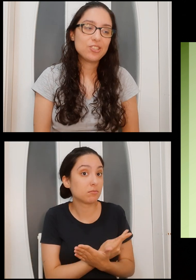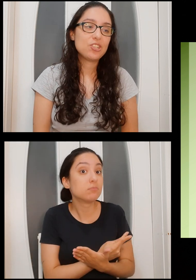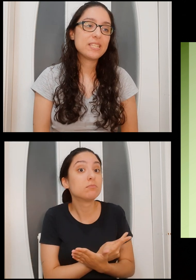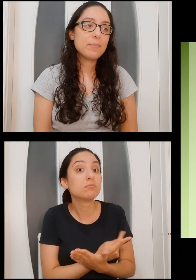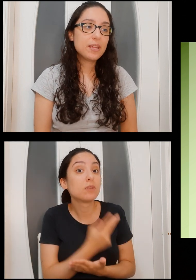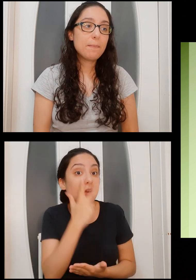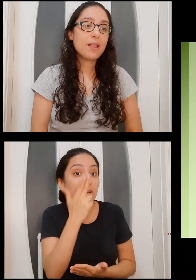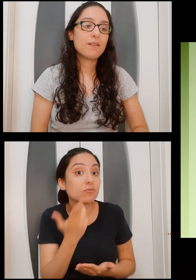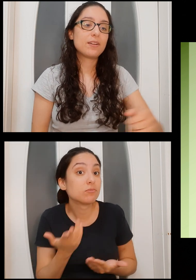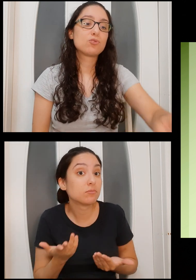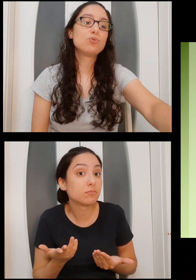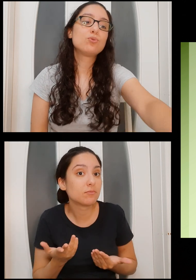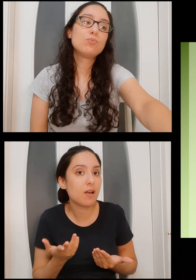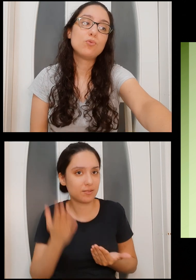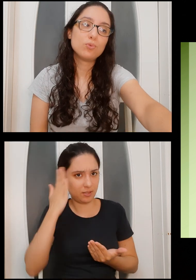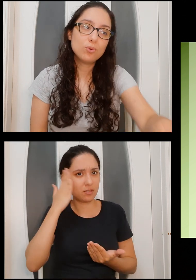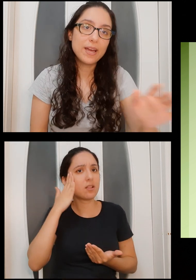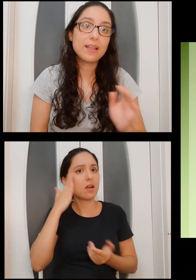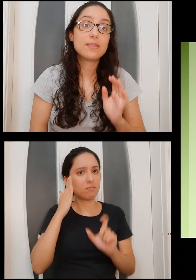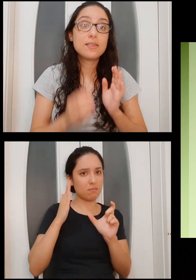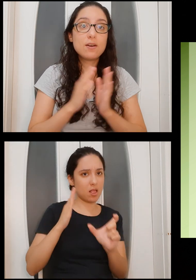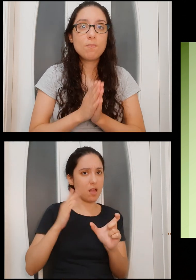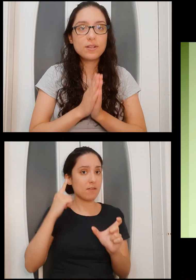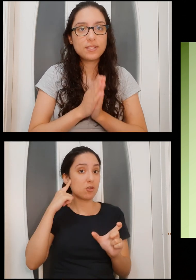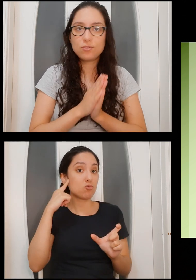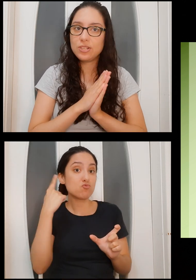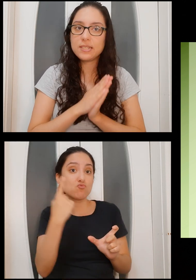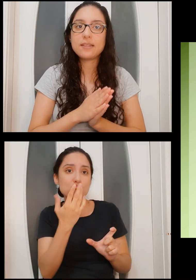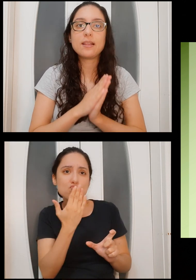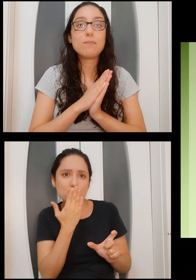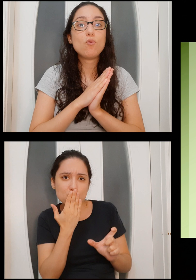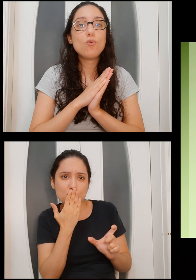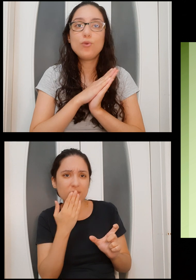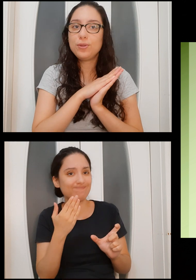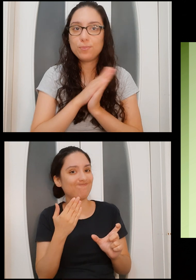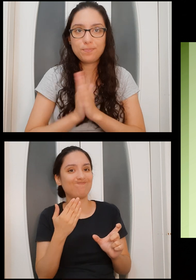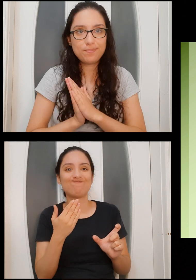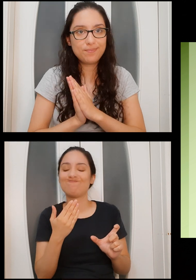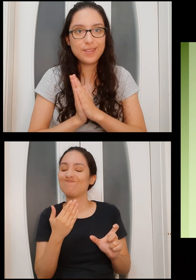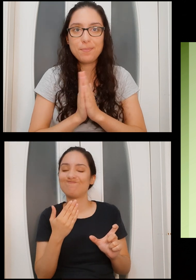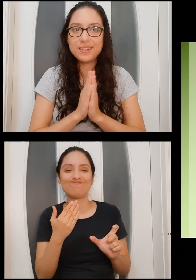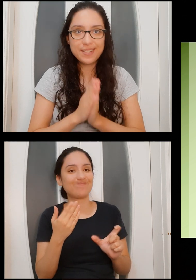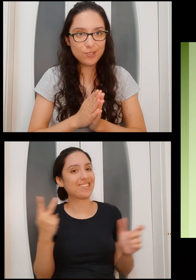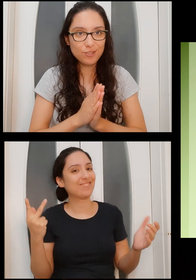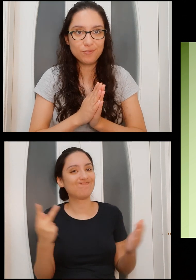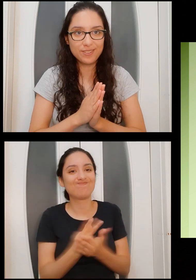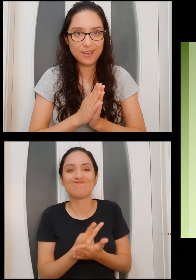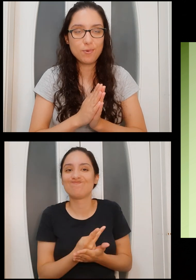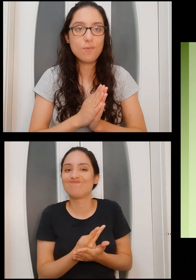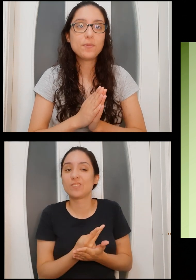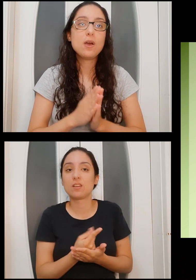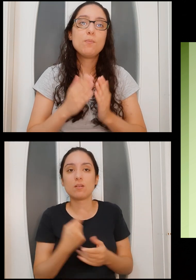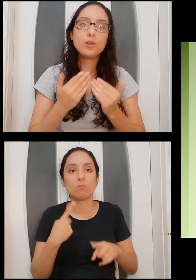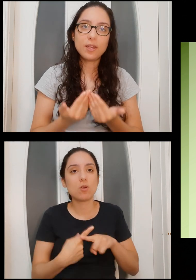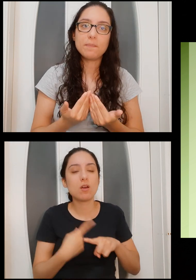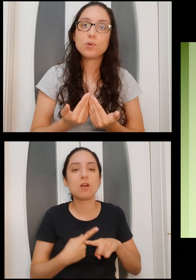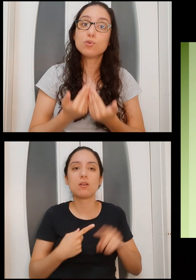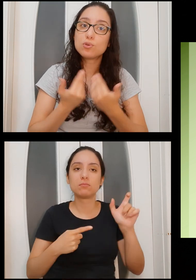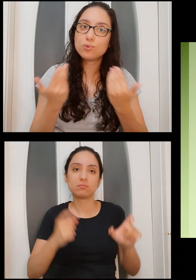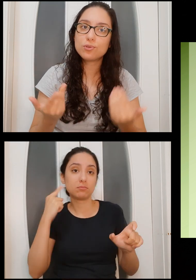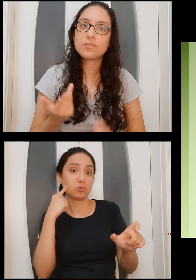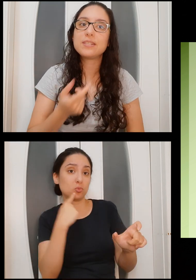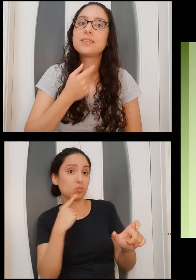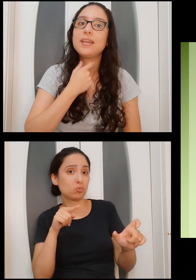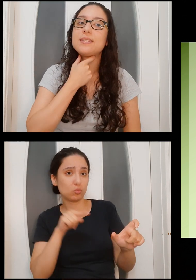né, gente, a gente sabe que a palavra surdo-mudo, ela não pode ser utilizada, ela é muito depreciativa, tá bom? Por quê?